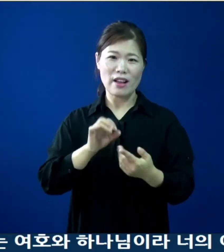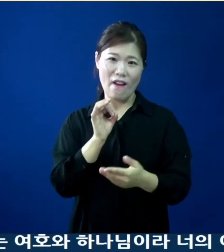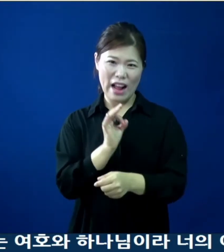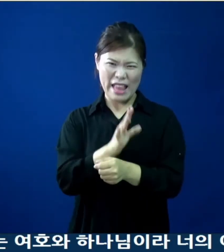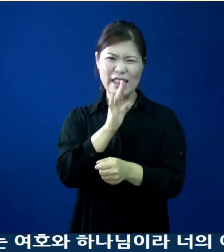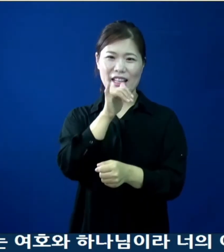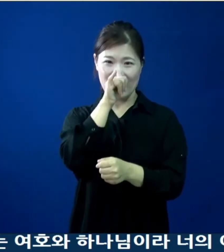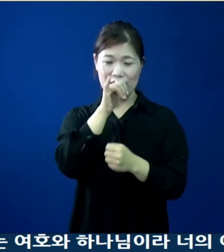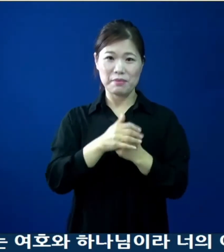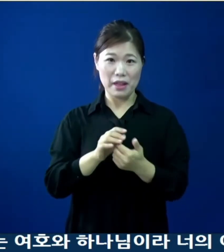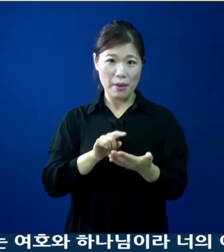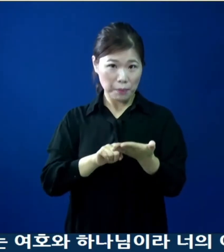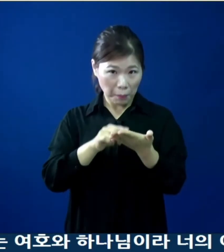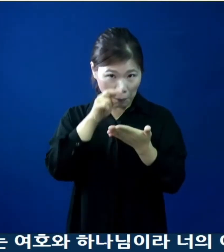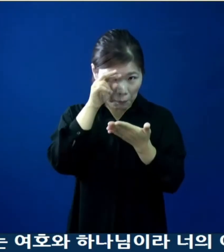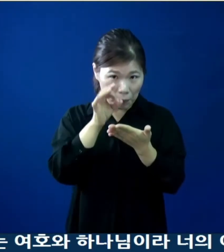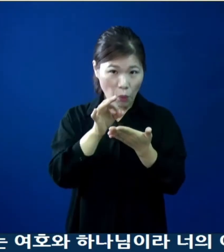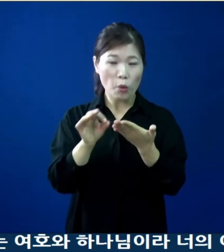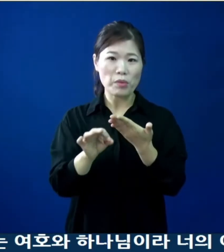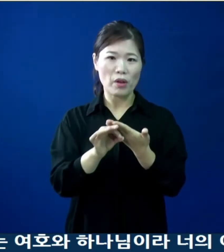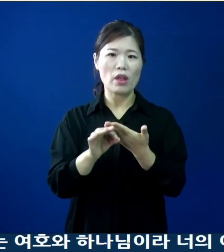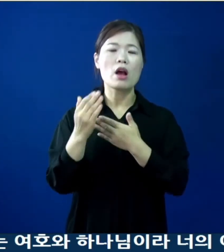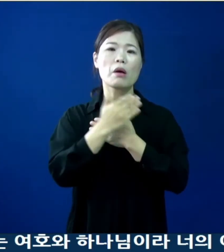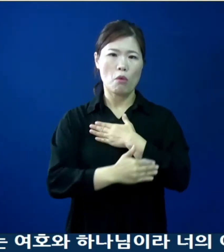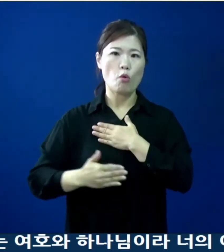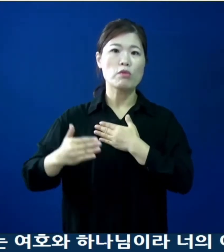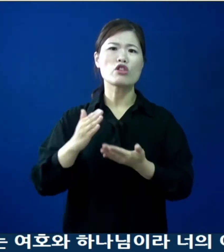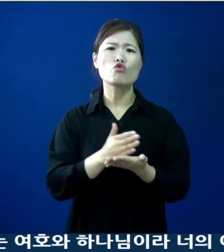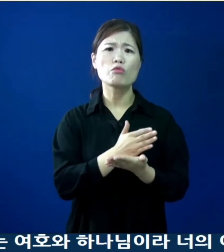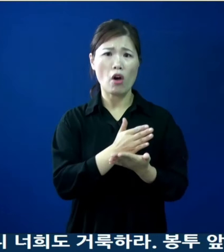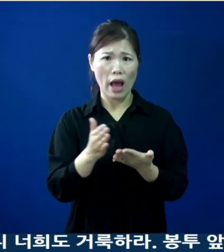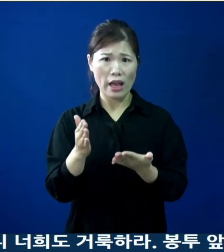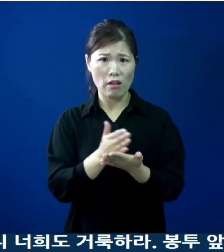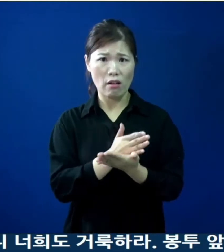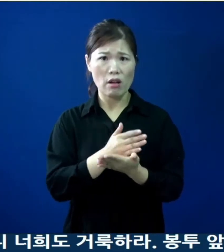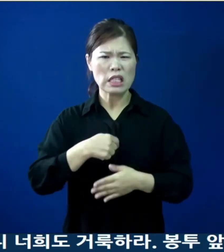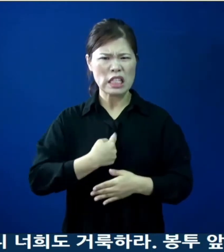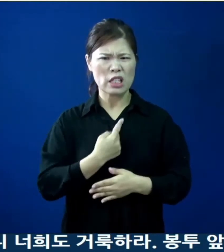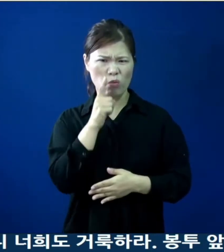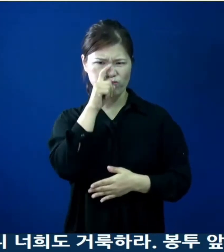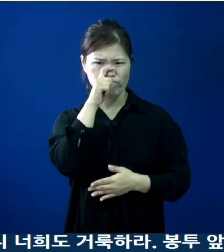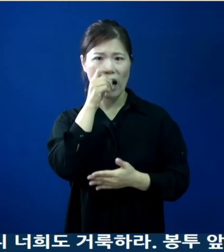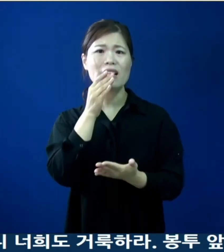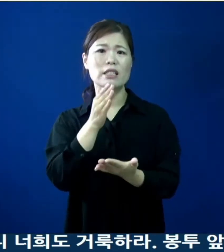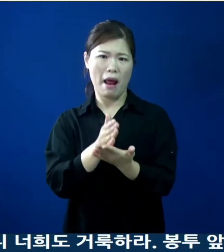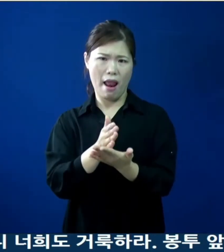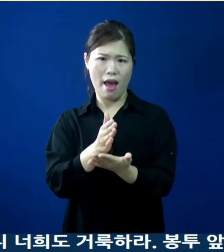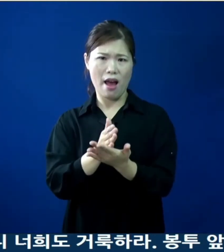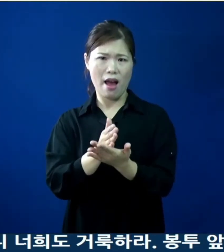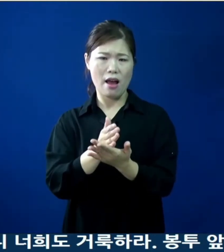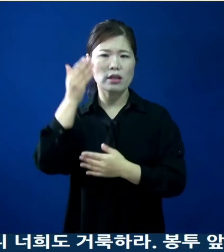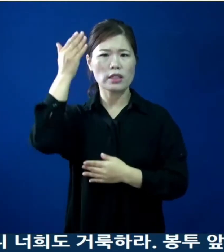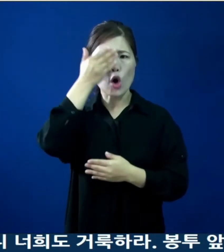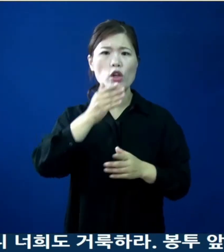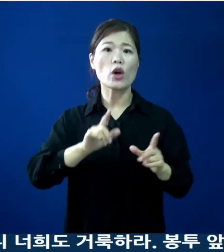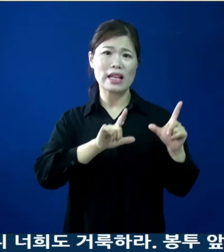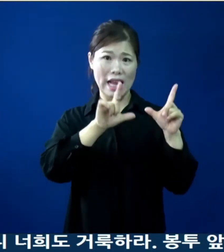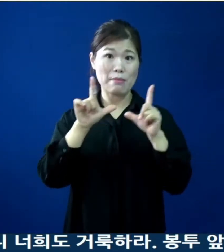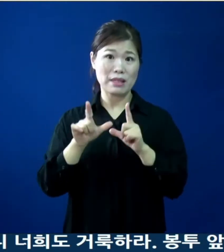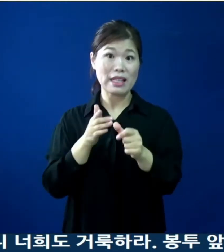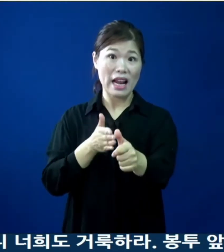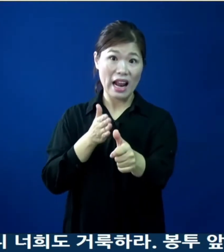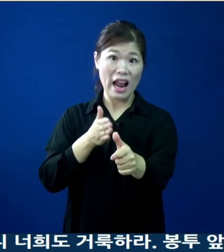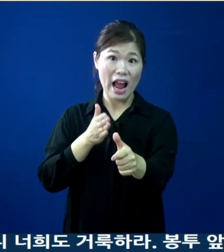전했습니다. 몸을 구별하여 스스로 더럽히지 말라. 정결한 삶을 살아라.